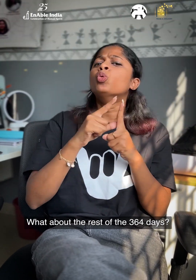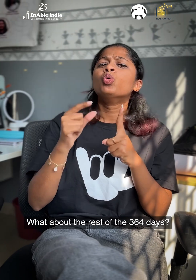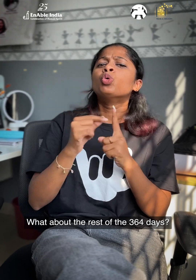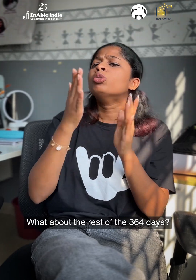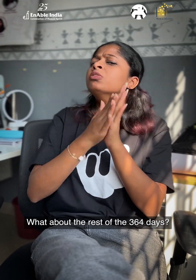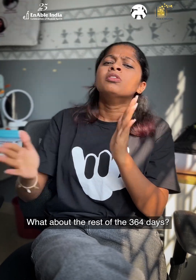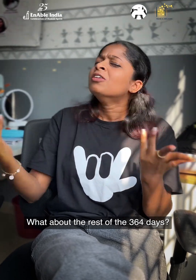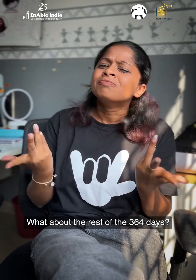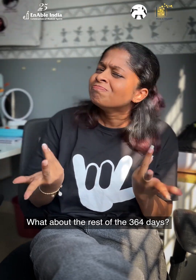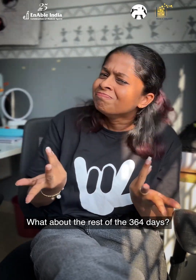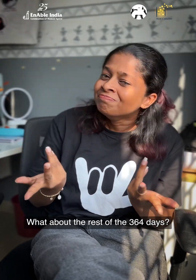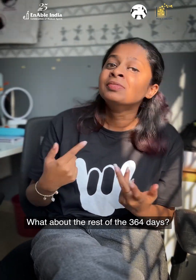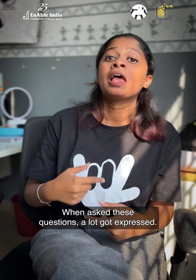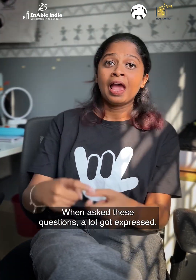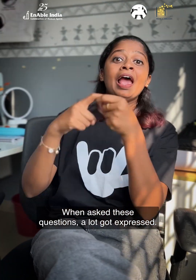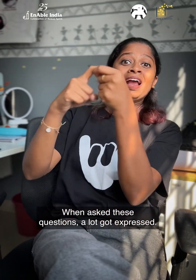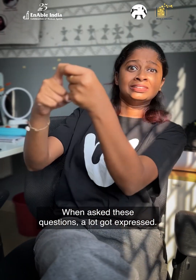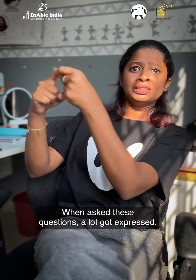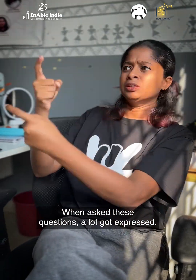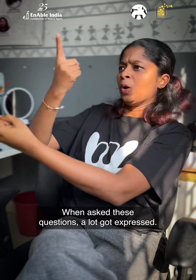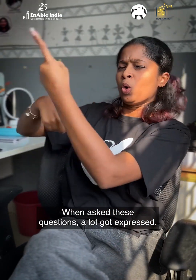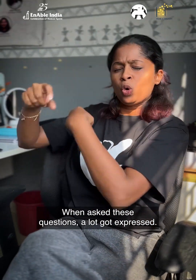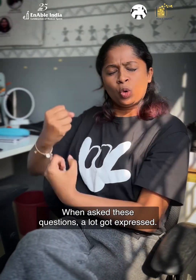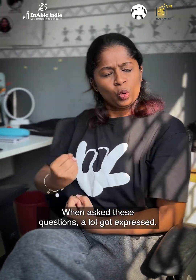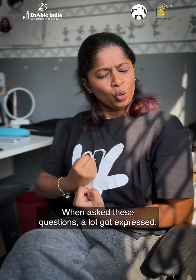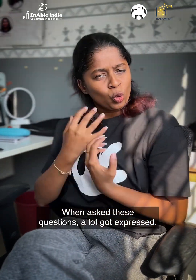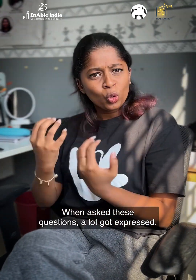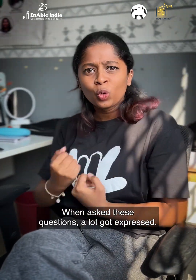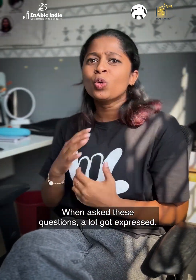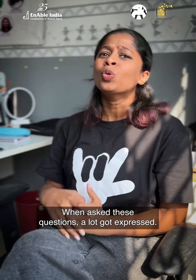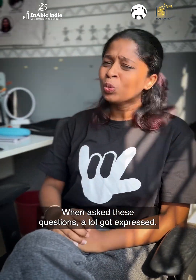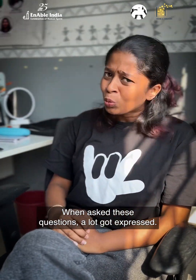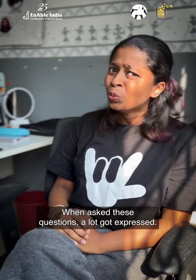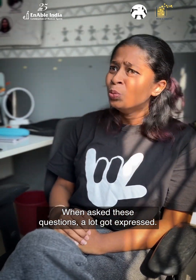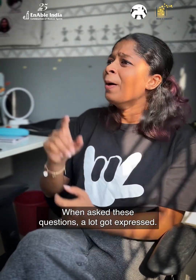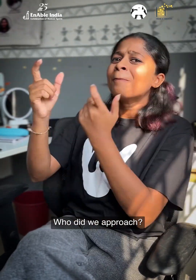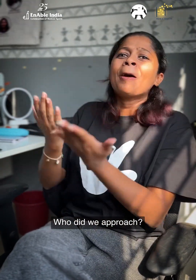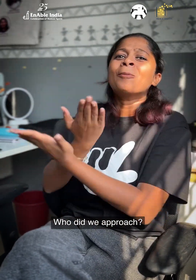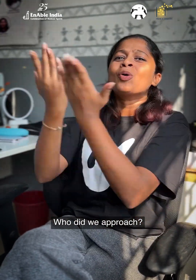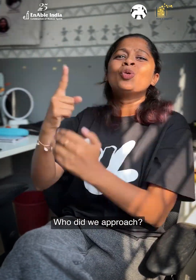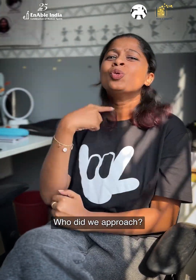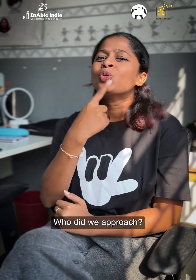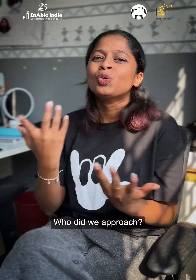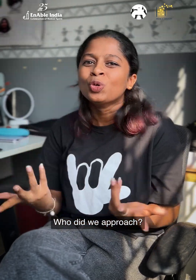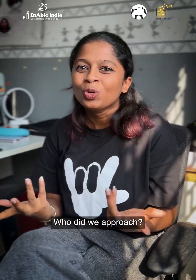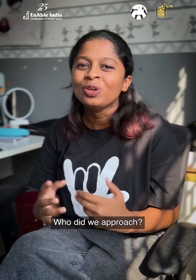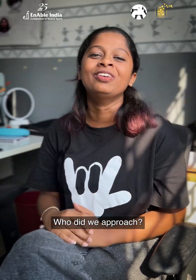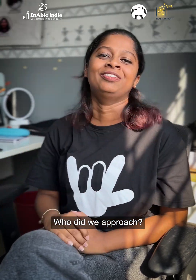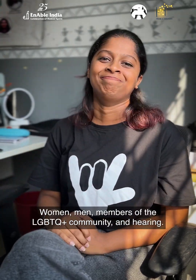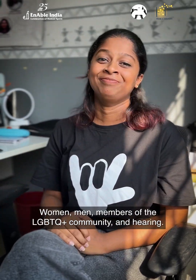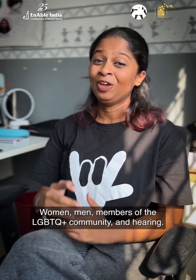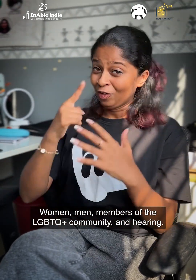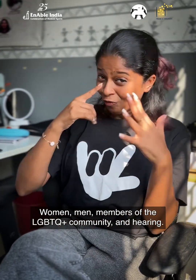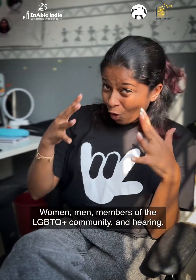बाकी 364 दिनों के बारे में क्या? जब ये सवाल पूछे गए तो बहुत कुछ व्यक्त किया गया। हमने किससे संपर्क किया?